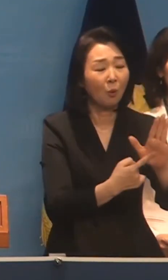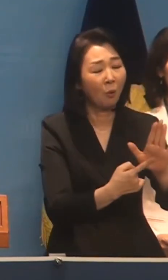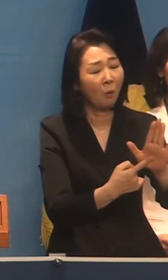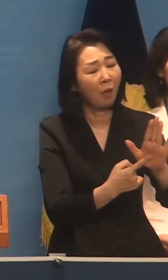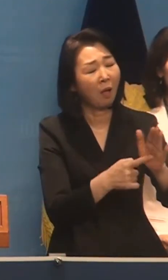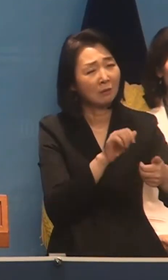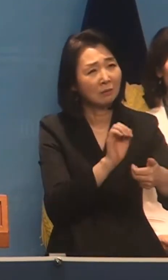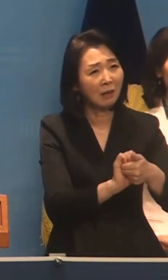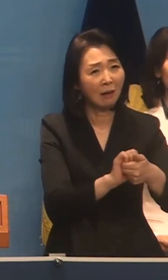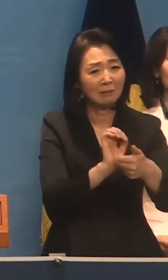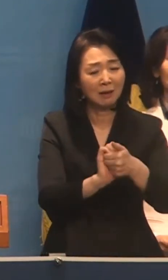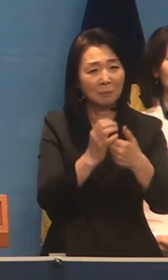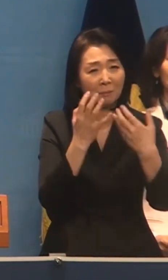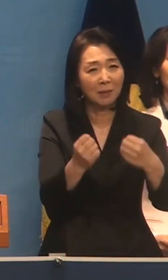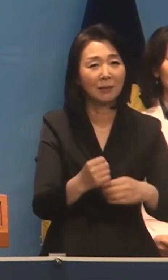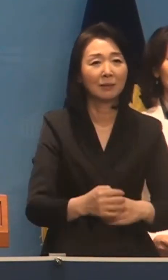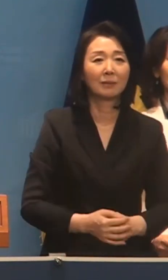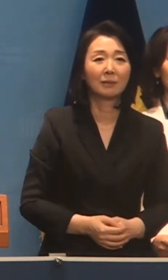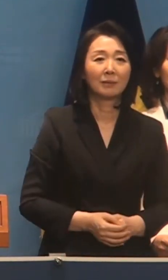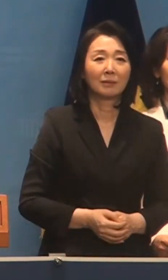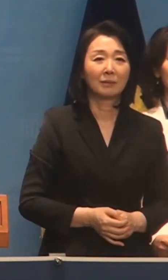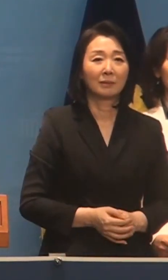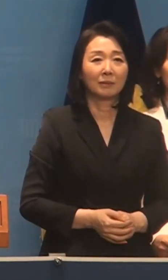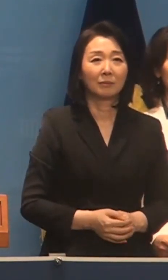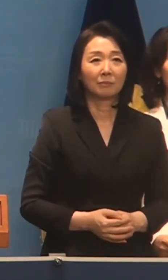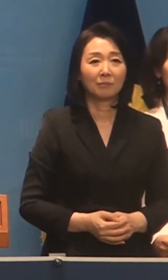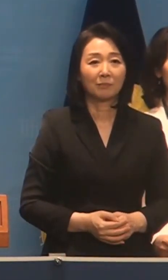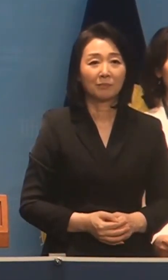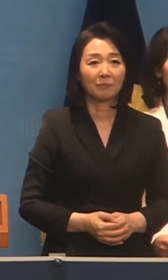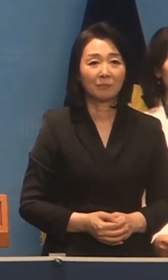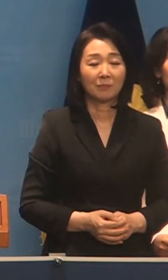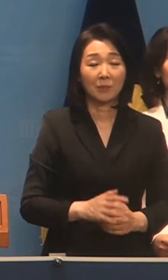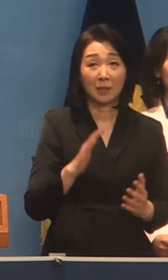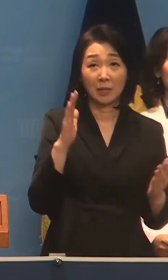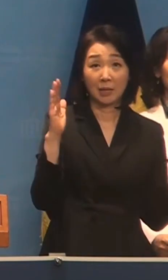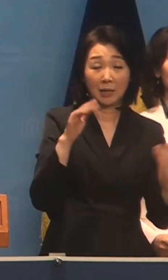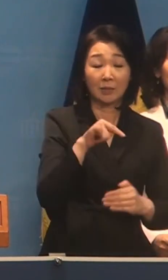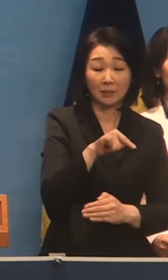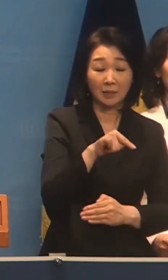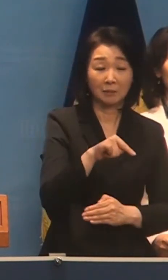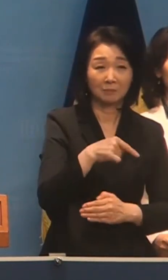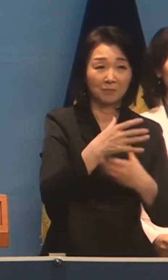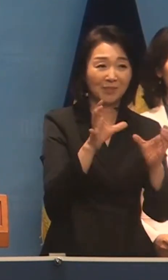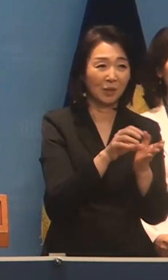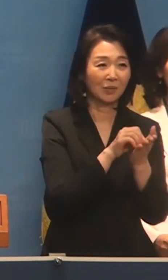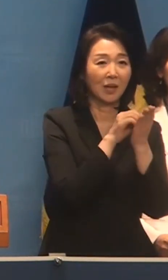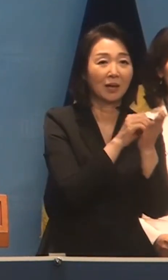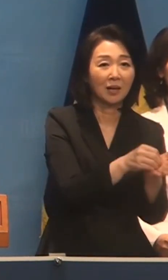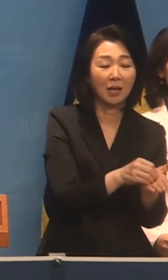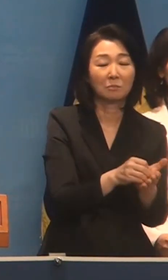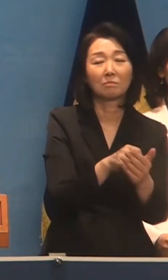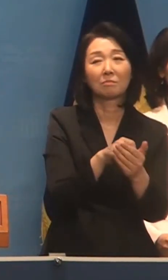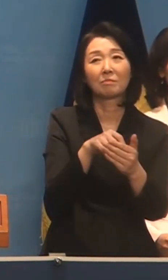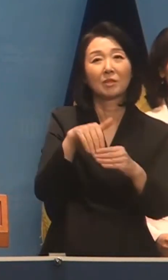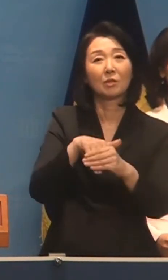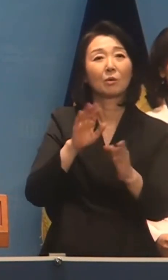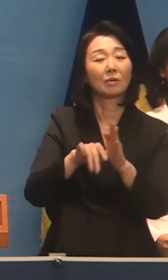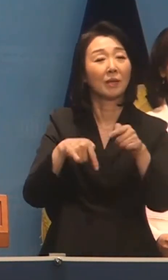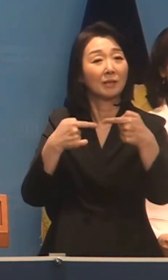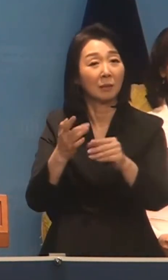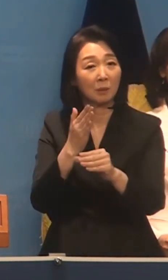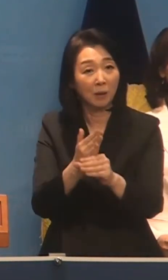표현까지 과도하게 제한되고 있는 것입니다. 이에 반해 학생들은 정당 가입과 각종 선거에